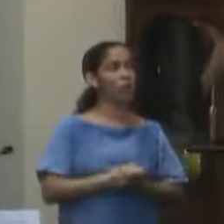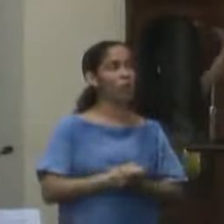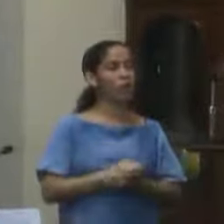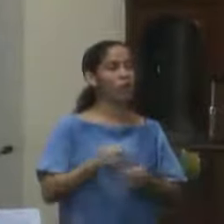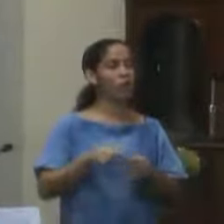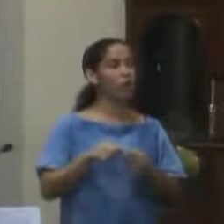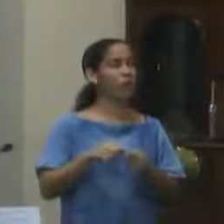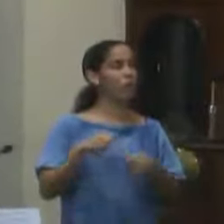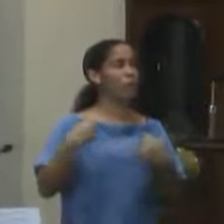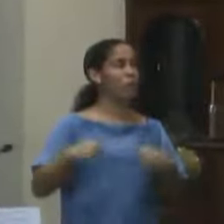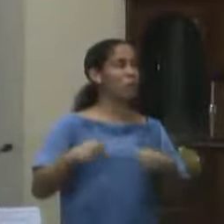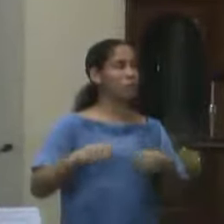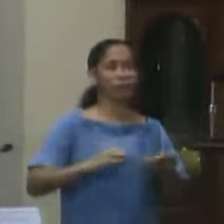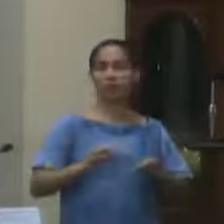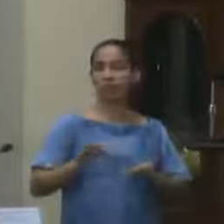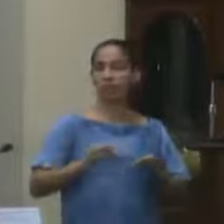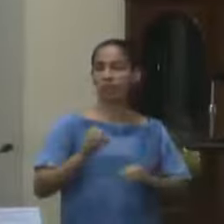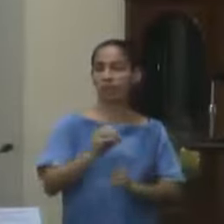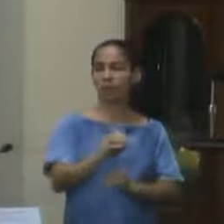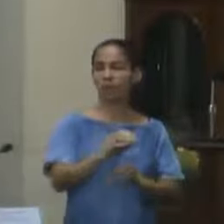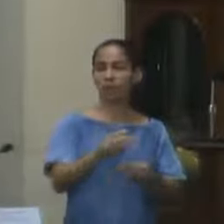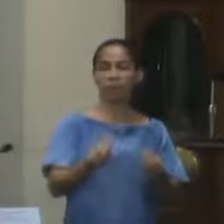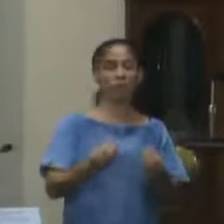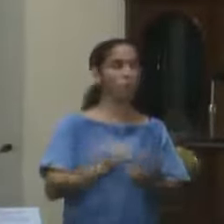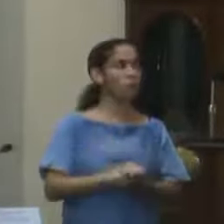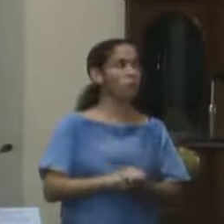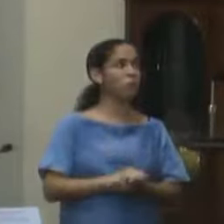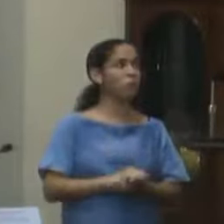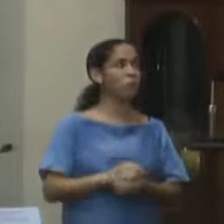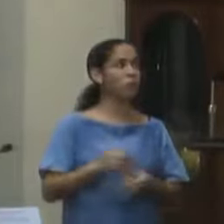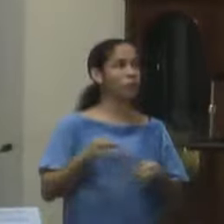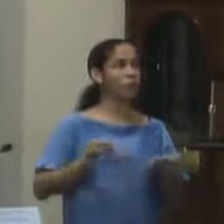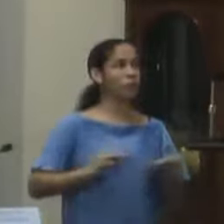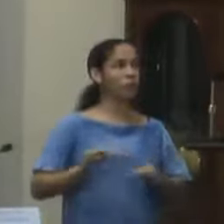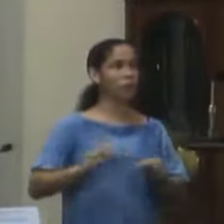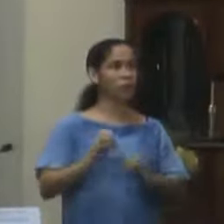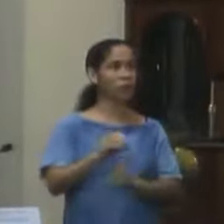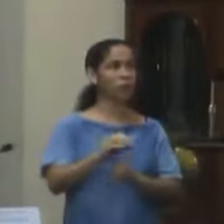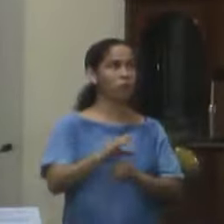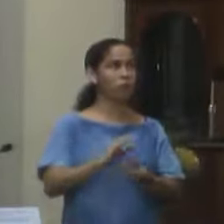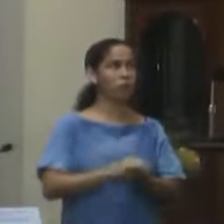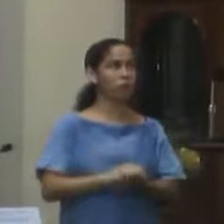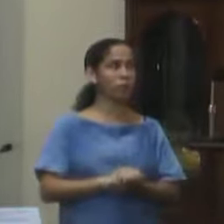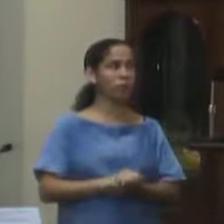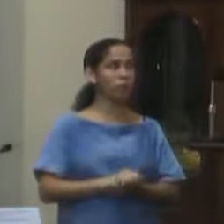vê a necessidade dos programas educacionais. Agora, programa educacional elaborado